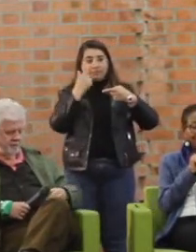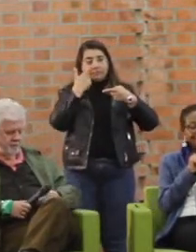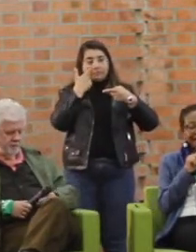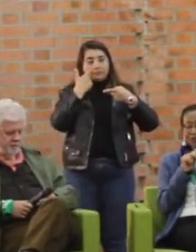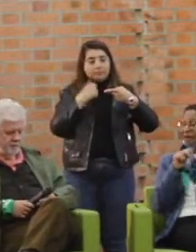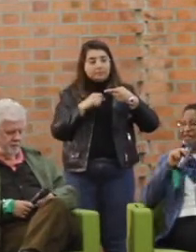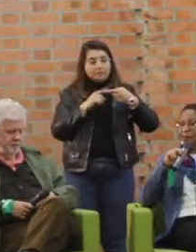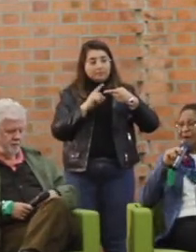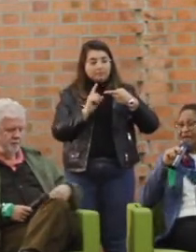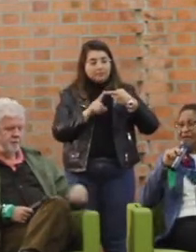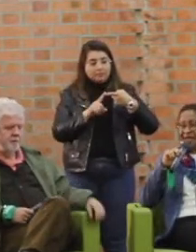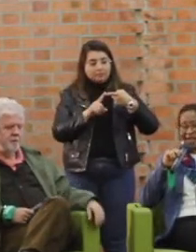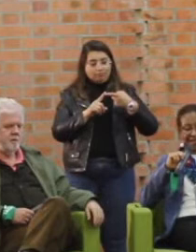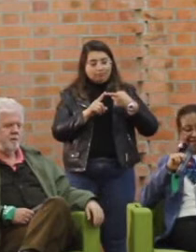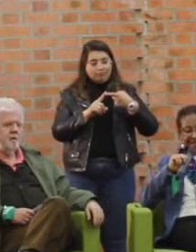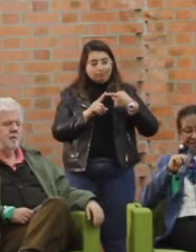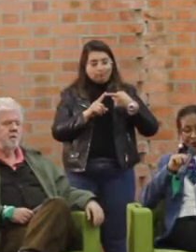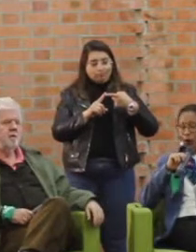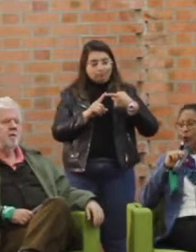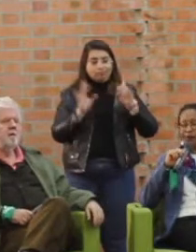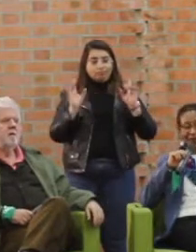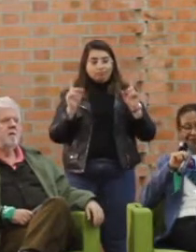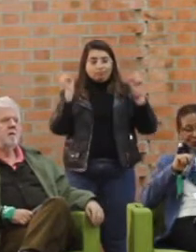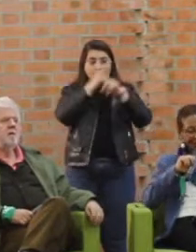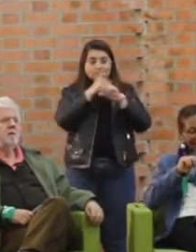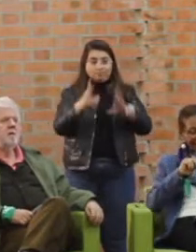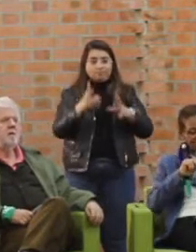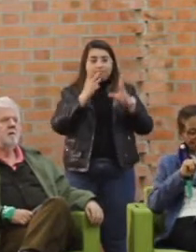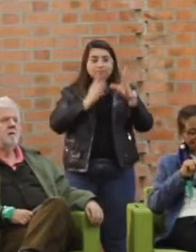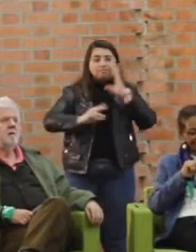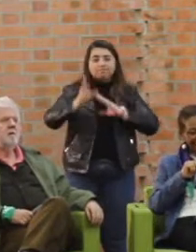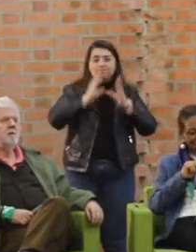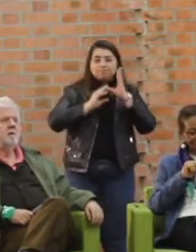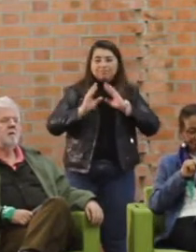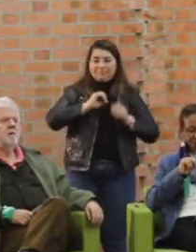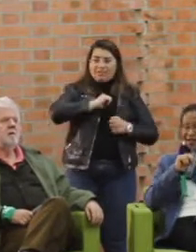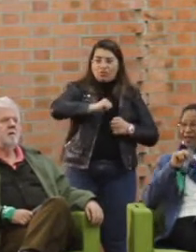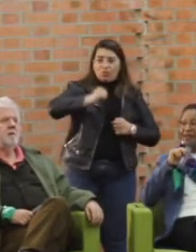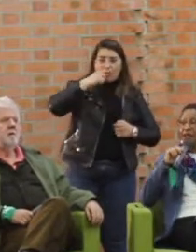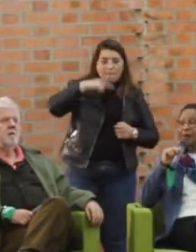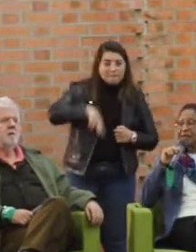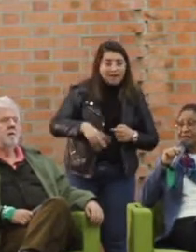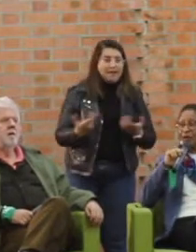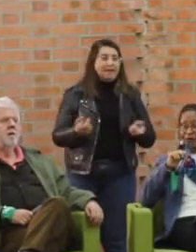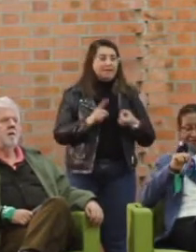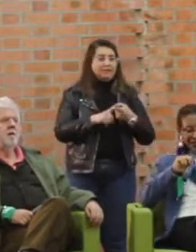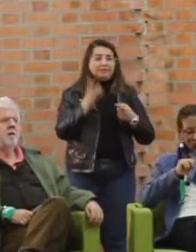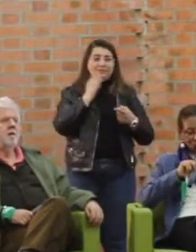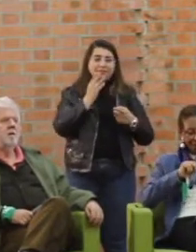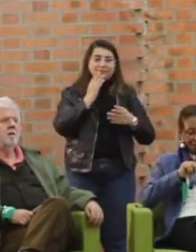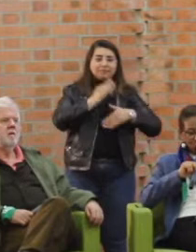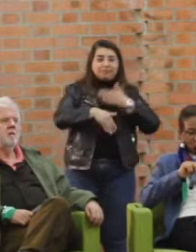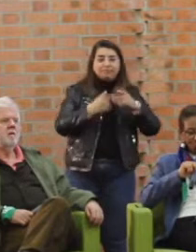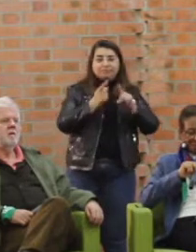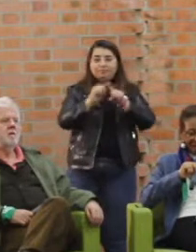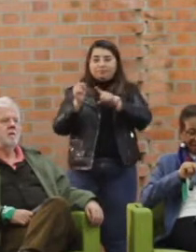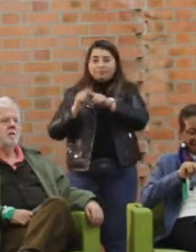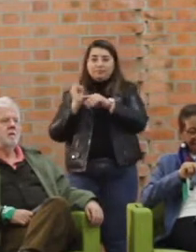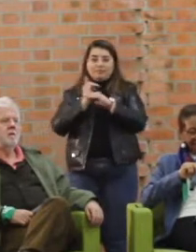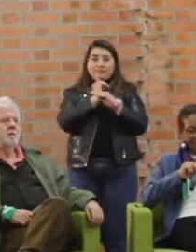pensando en la experiencia que has tenido como defensor de Derechos Humanos tanto al interior de instituciones